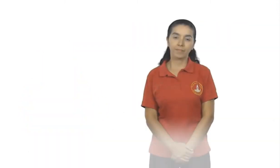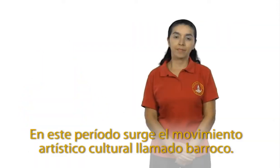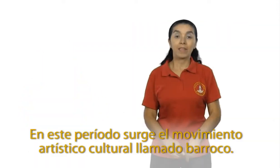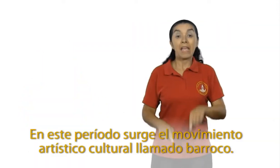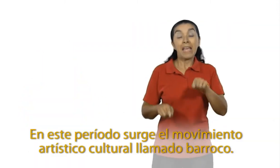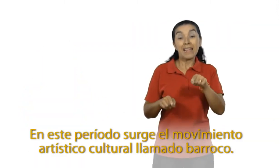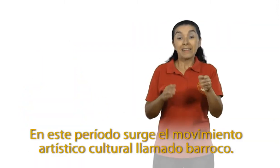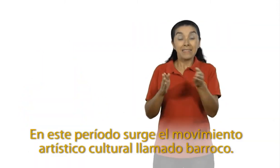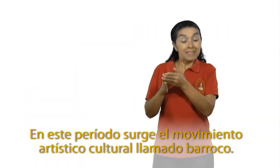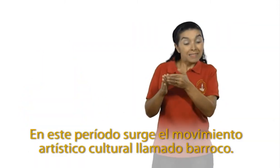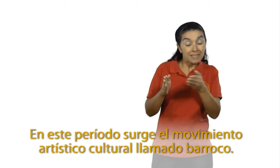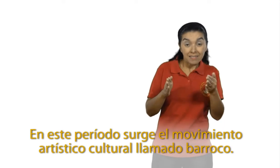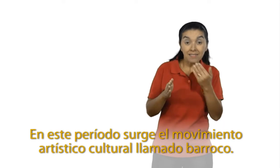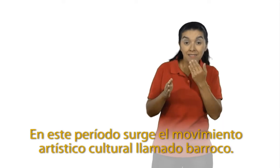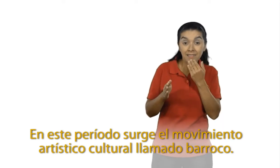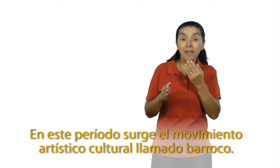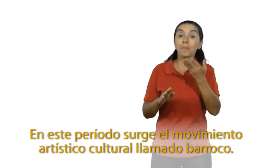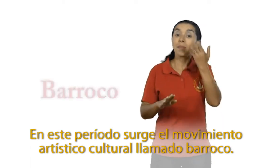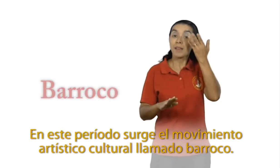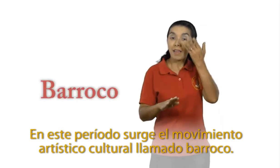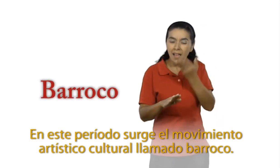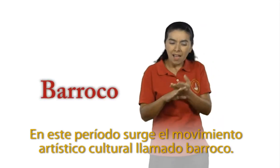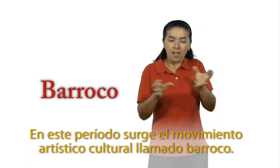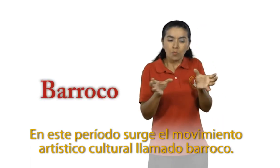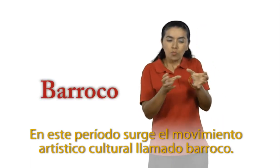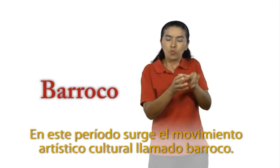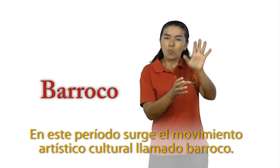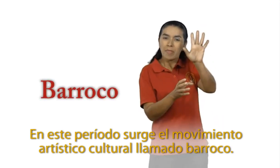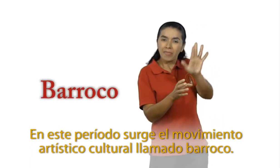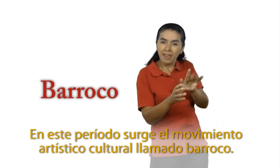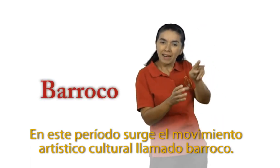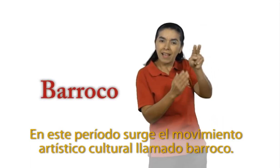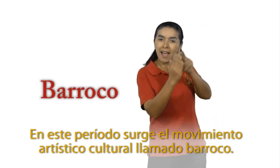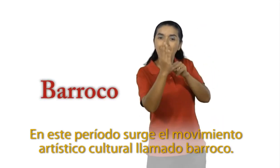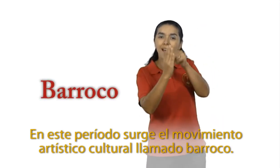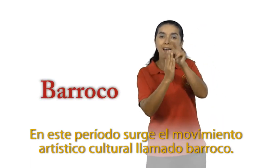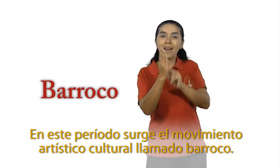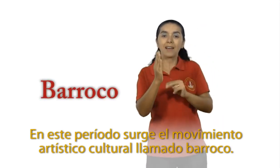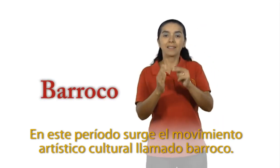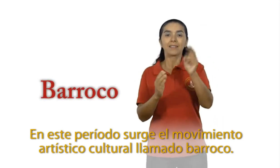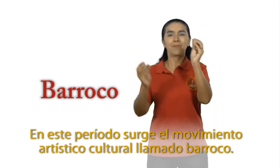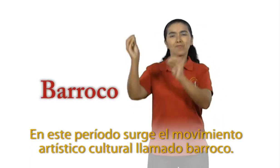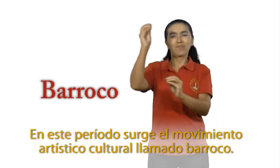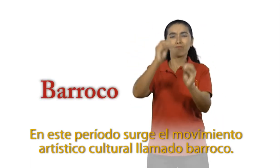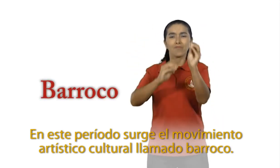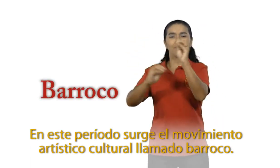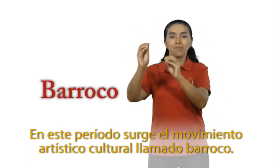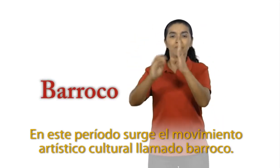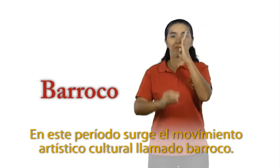En este periodo, surge el movimiento artístico-cultural, llamado barroco.